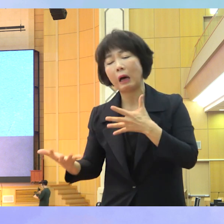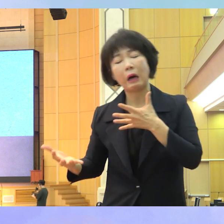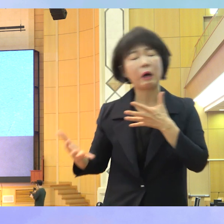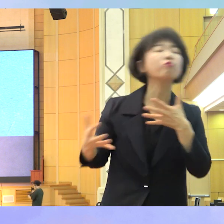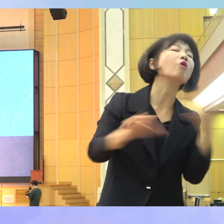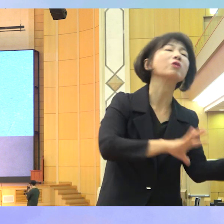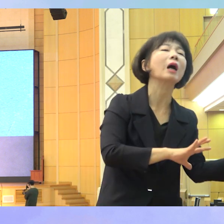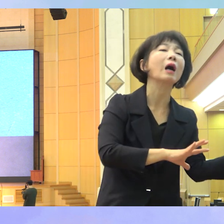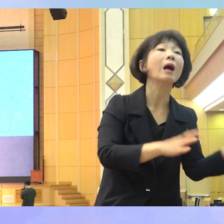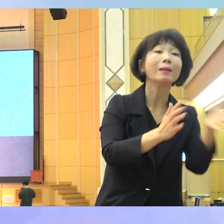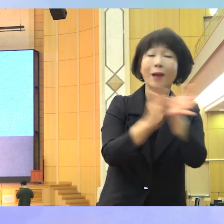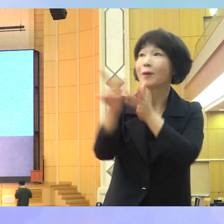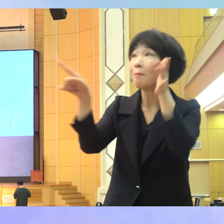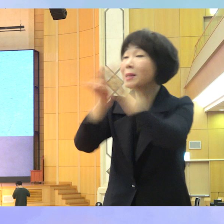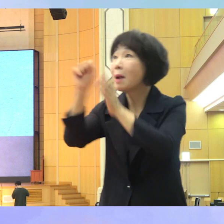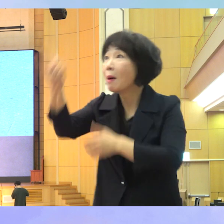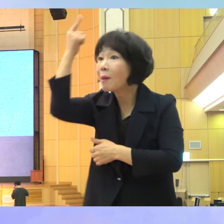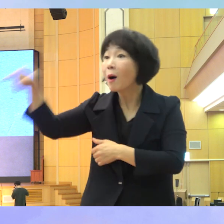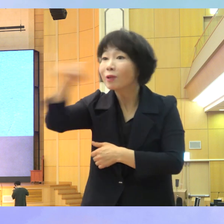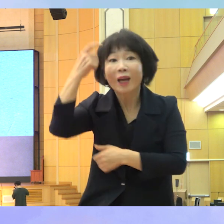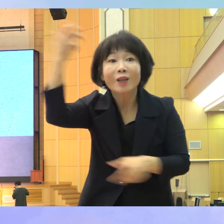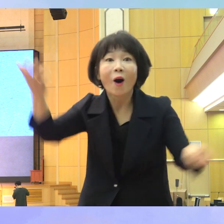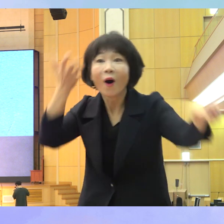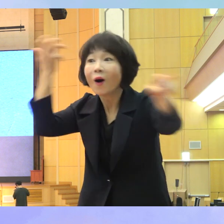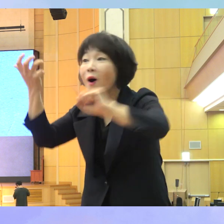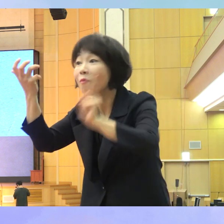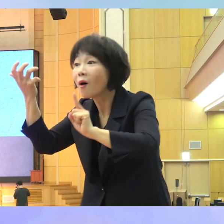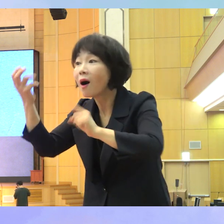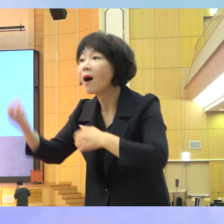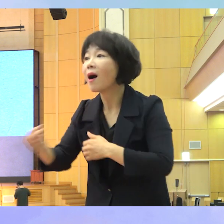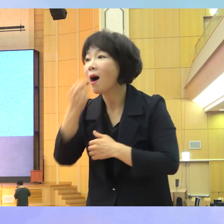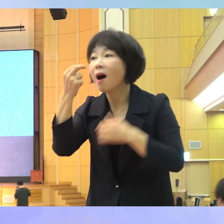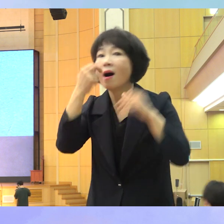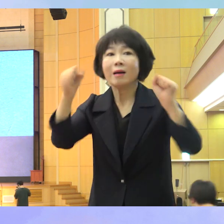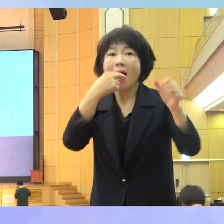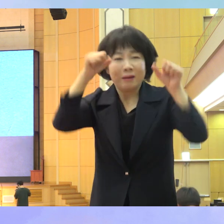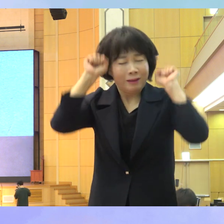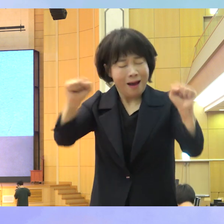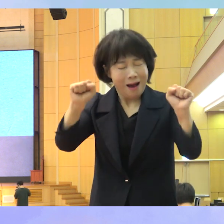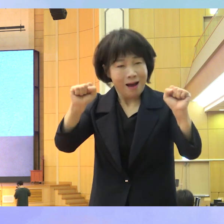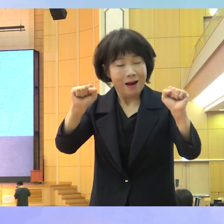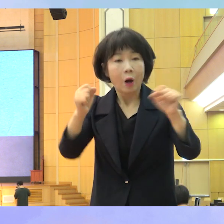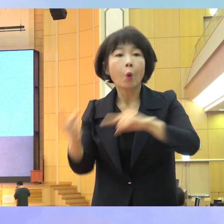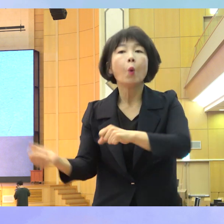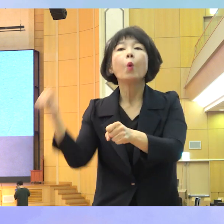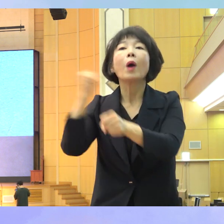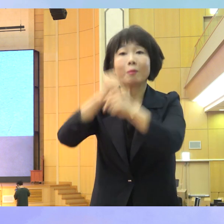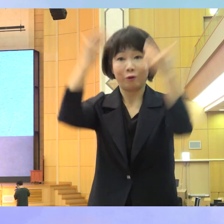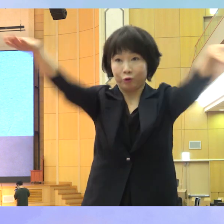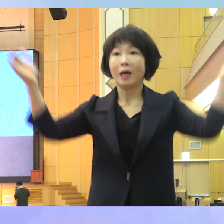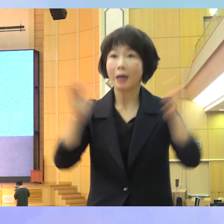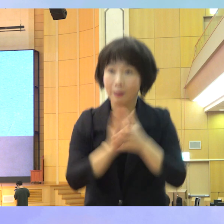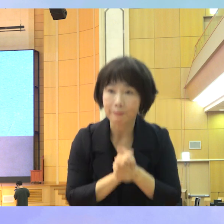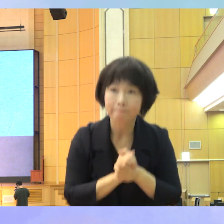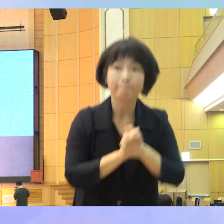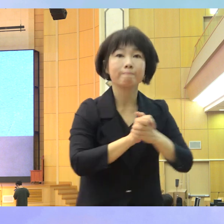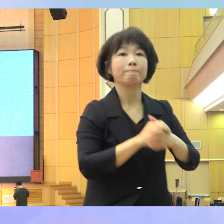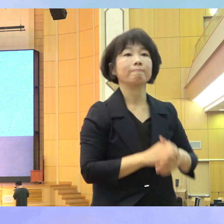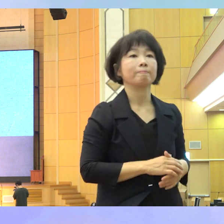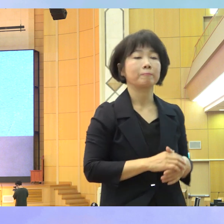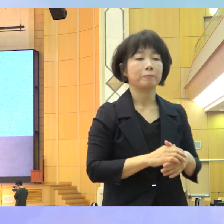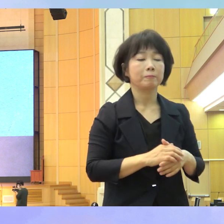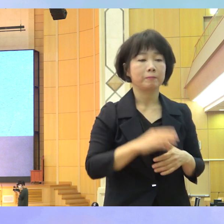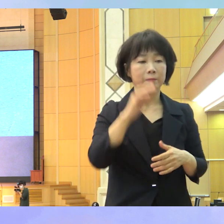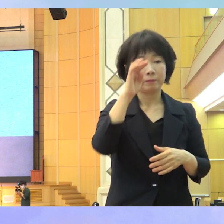회복하는 일이 우리 삶 날마다 일어나게 되는 줄로 믿습니다. 찬양하겠습니다.